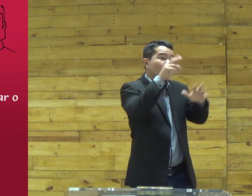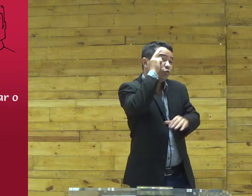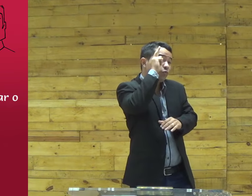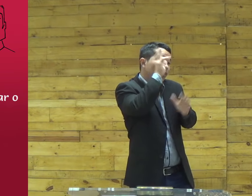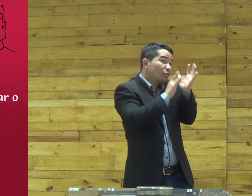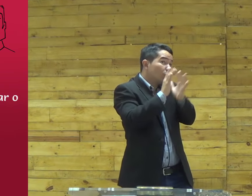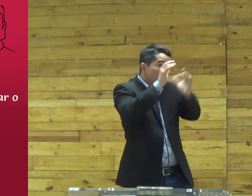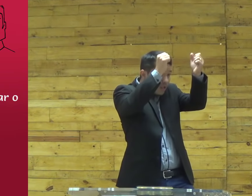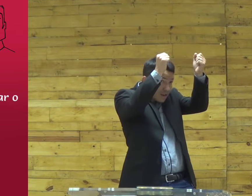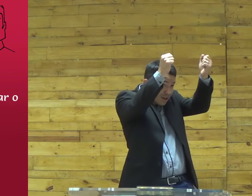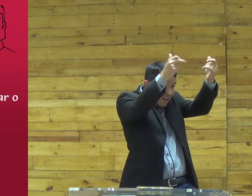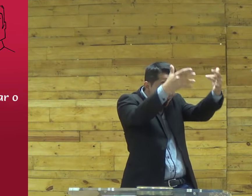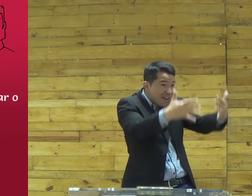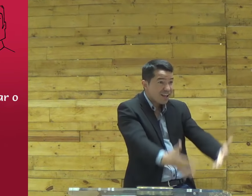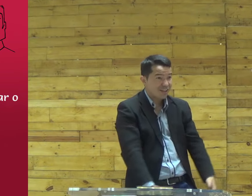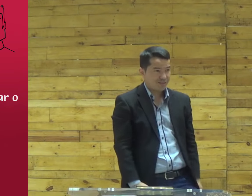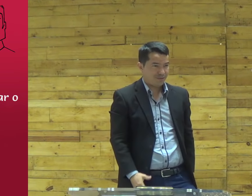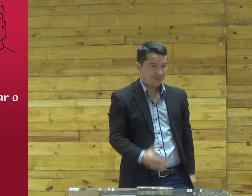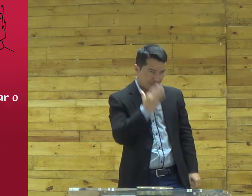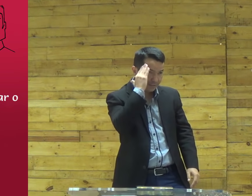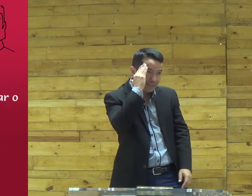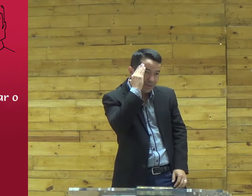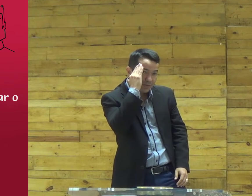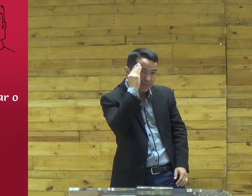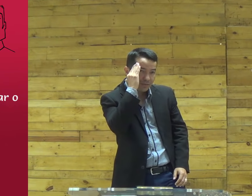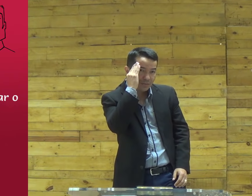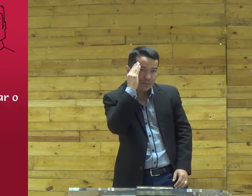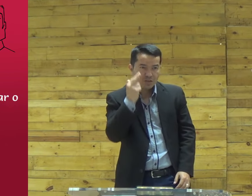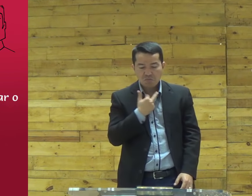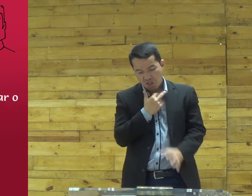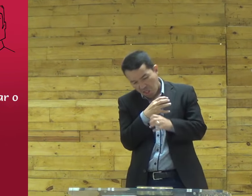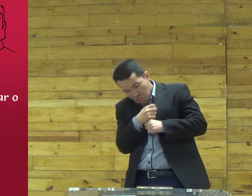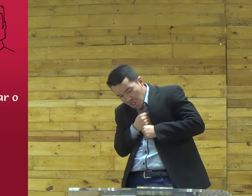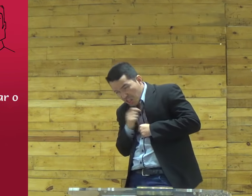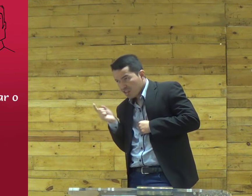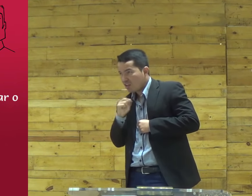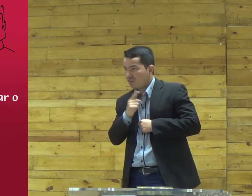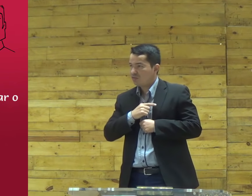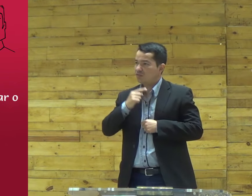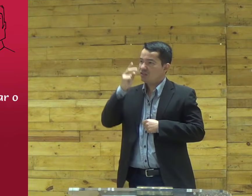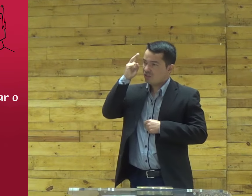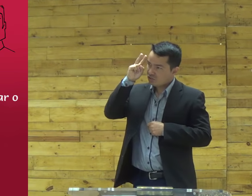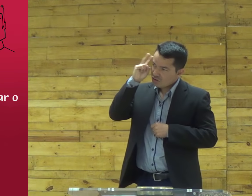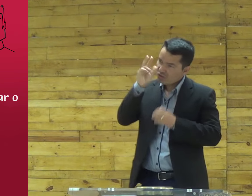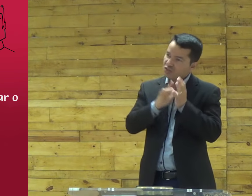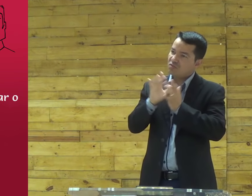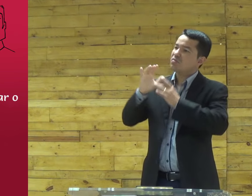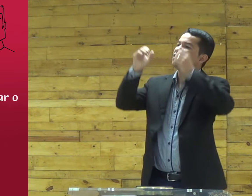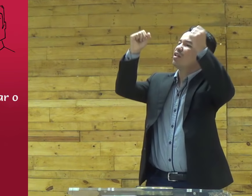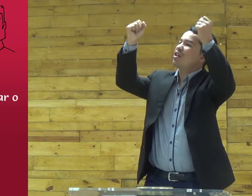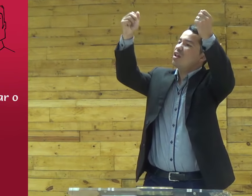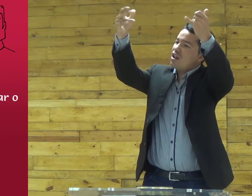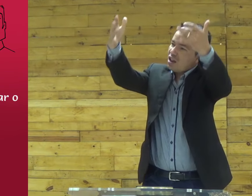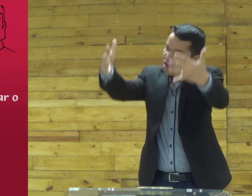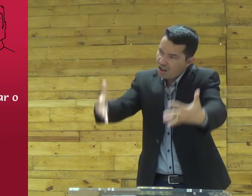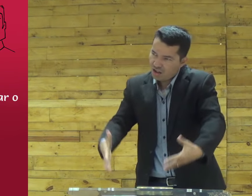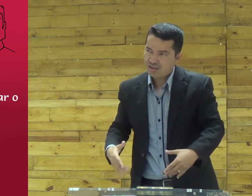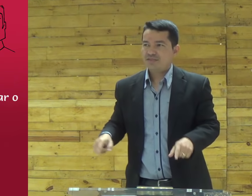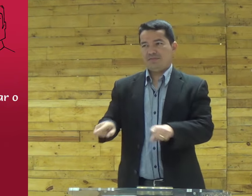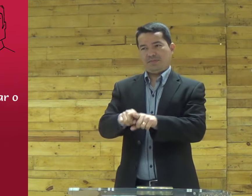contato, esse relacionamento com as outras pessoas. Jesus já nos ensinou isso. Não posso guardar para mim a gente encontra nos